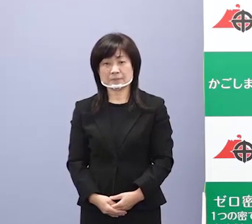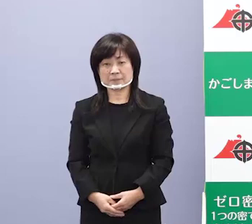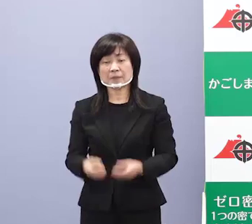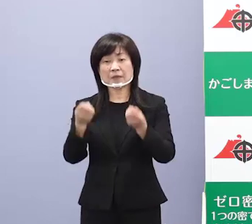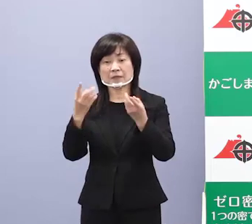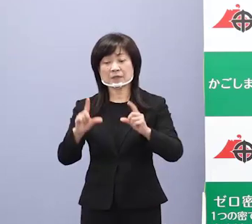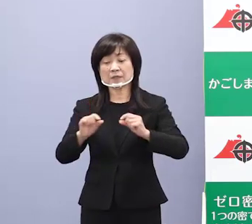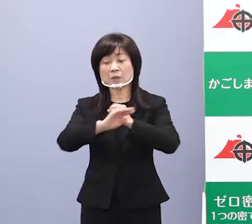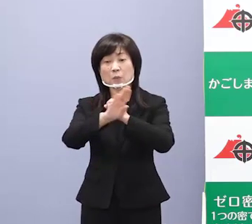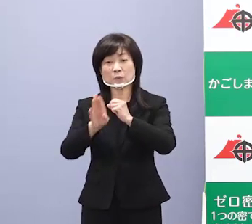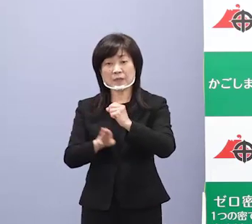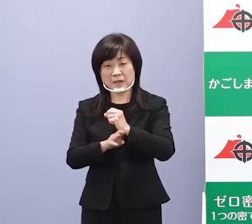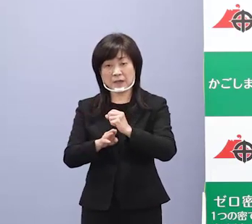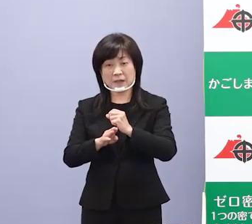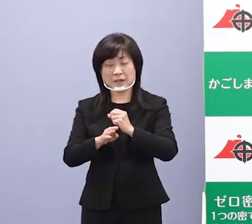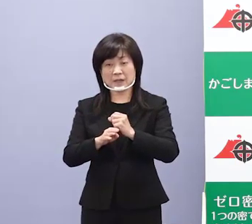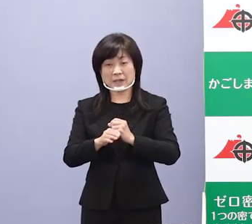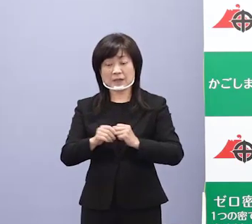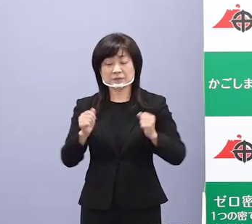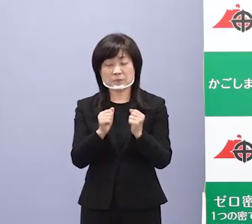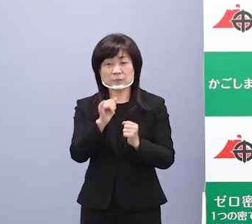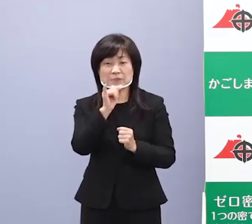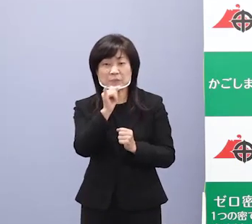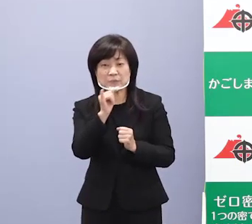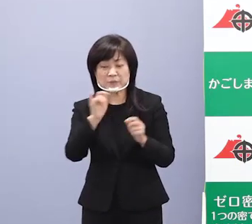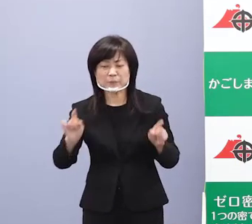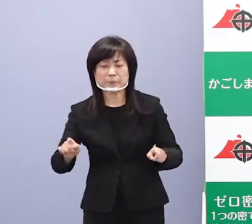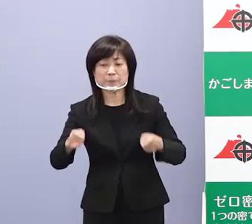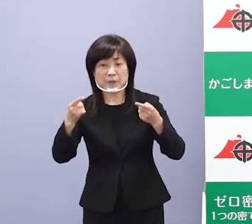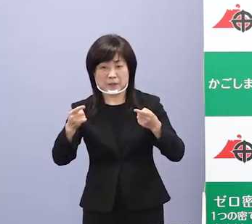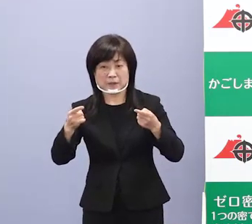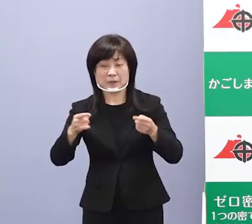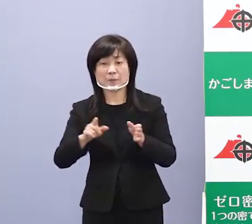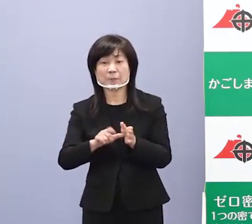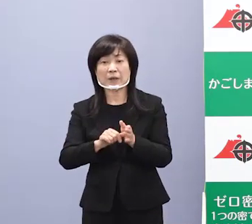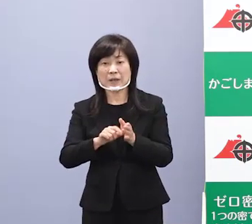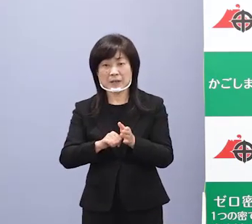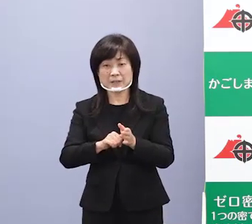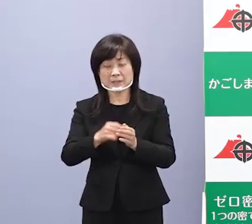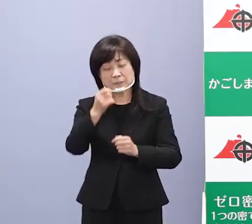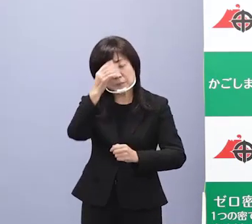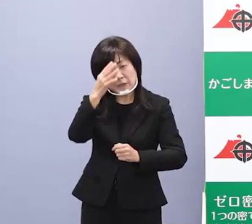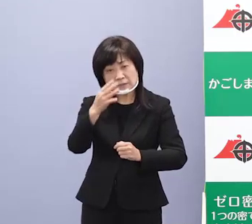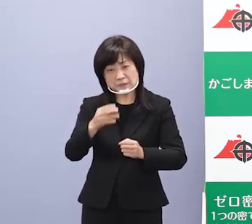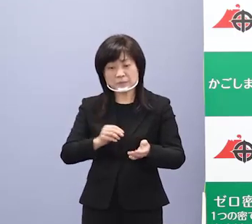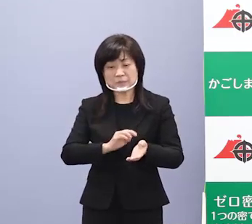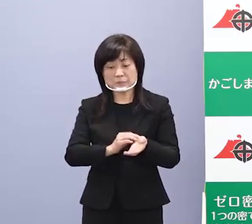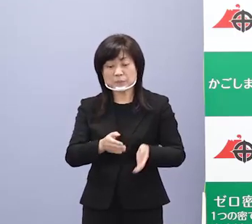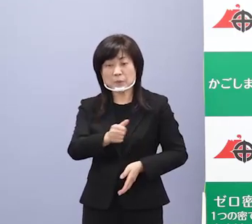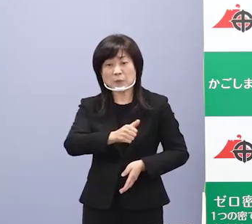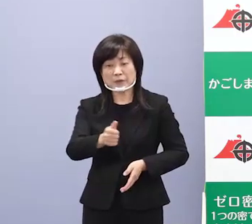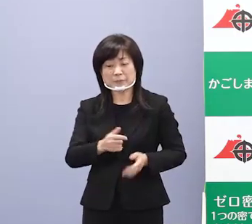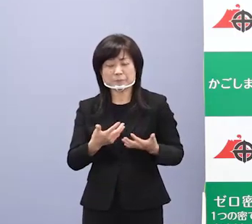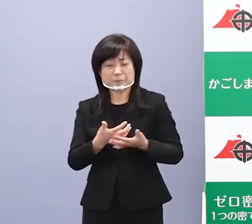新型コロナと季節性インフルエンザが同時に流行すると、発熱外来が逼迫する可能性がある